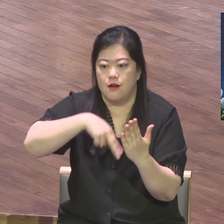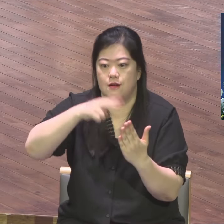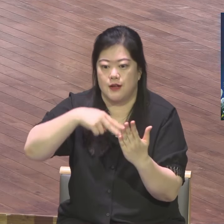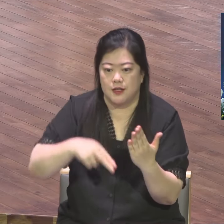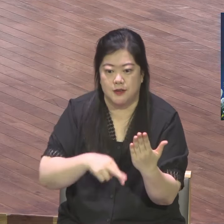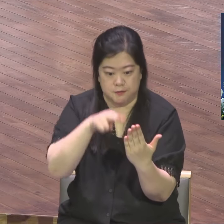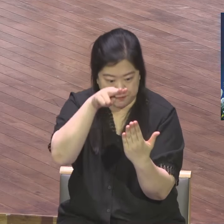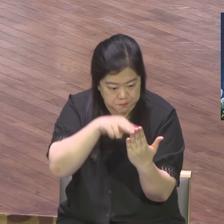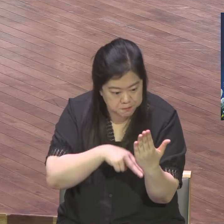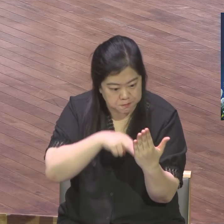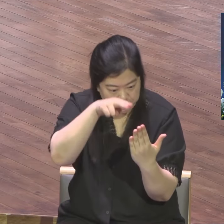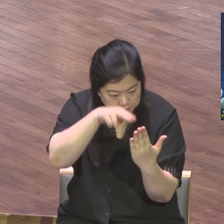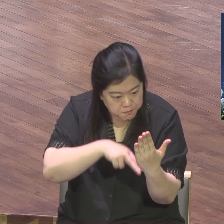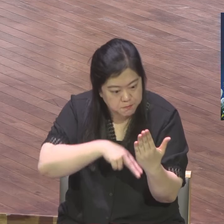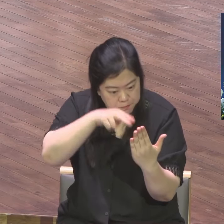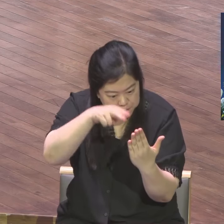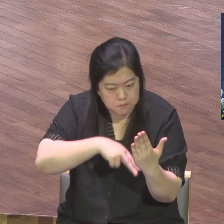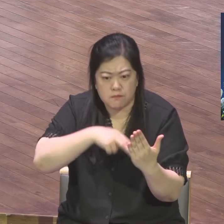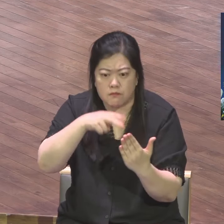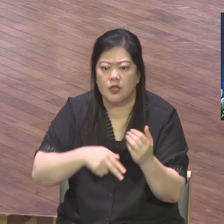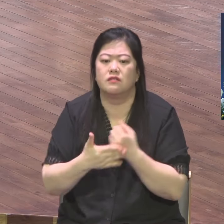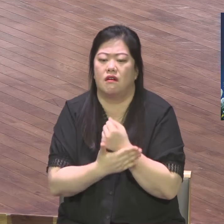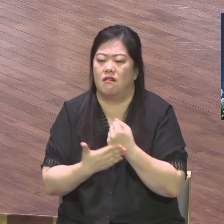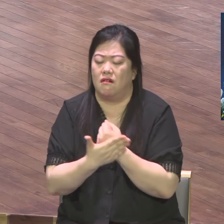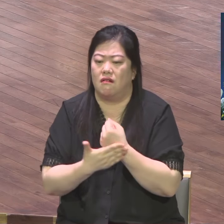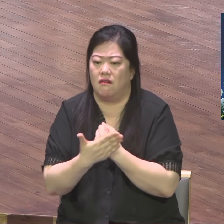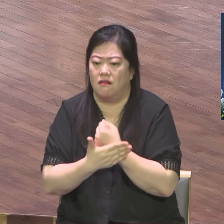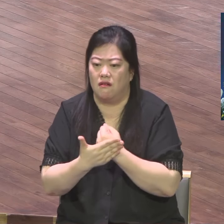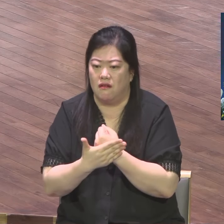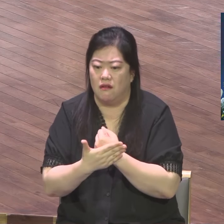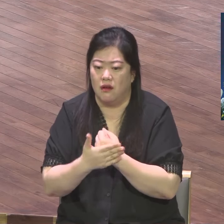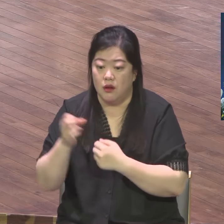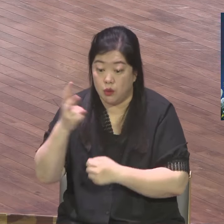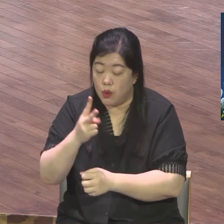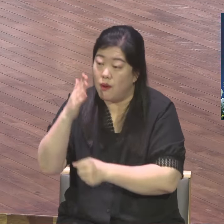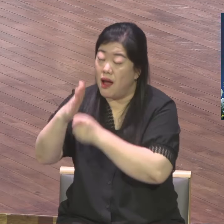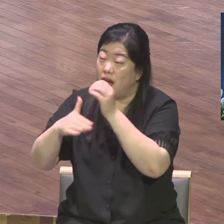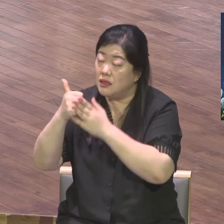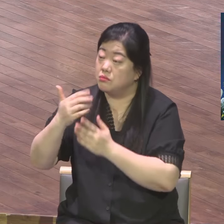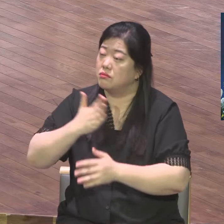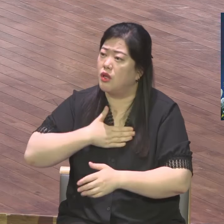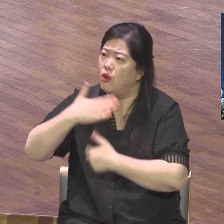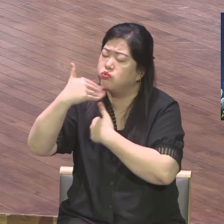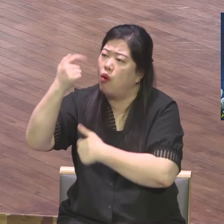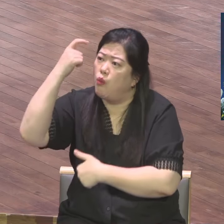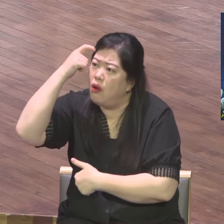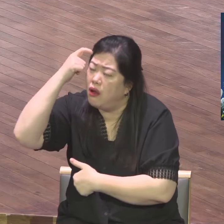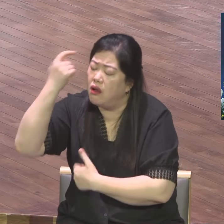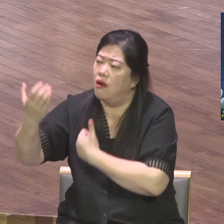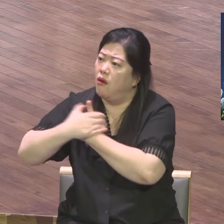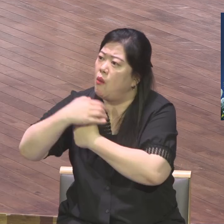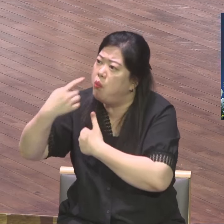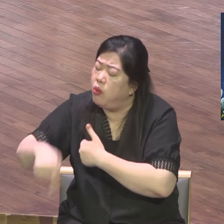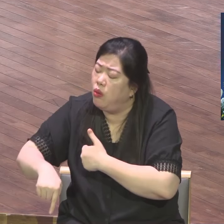마가다라 빵아냐 천명 소명 사명 당연필은 절대 일심정 지금